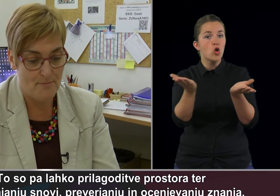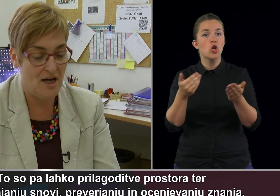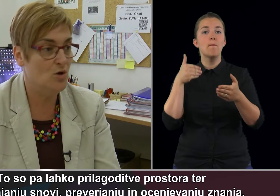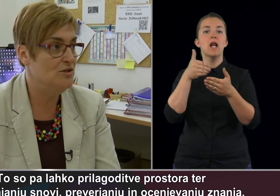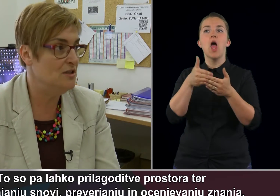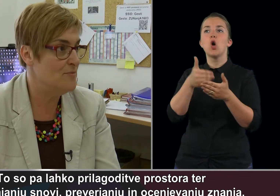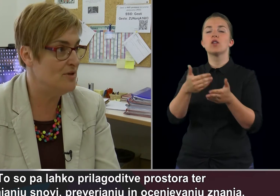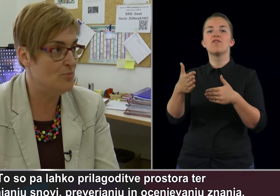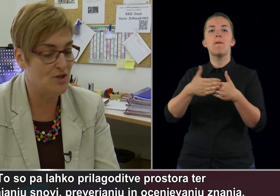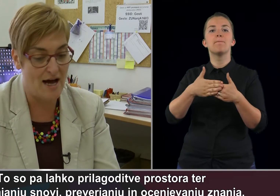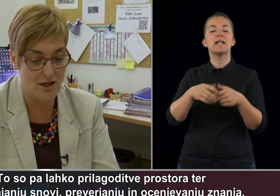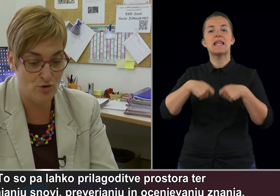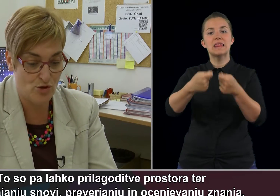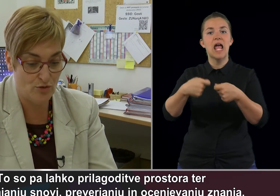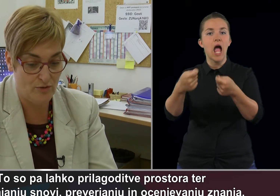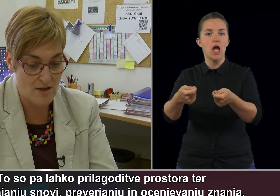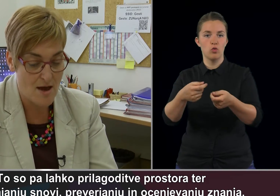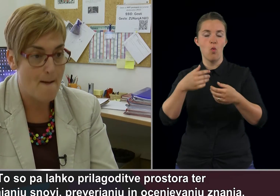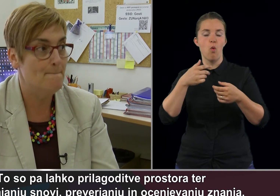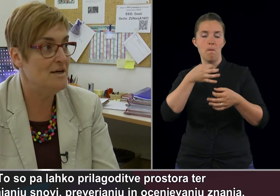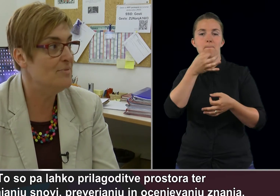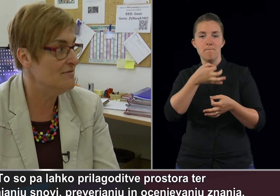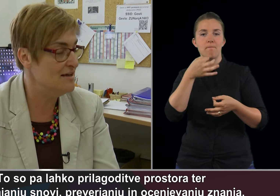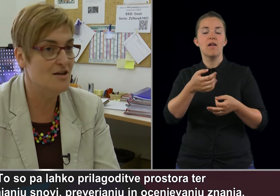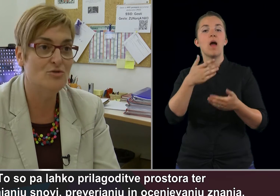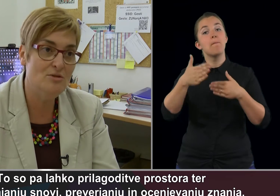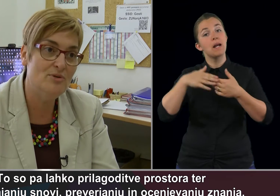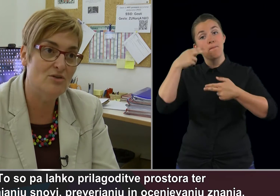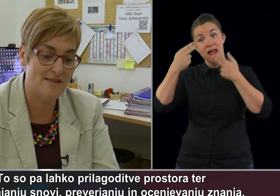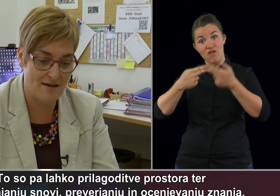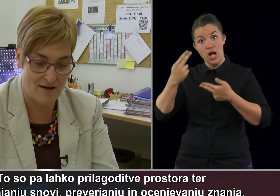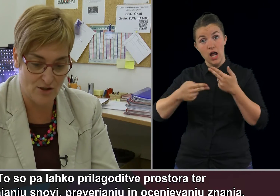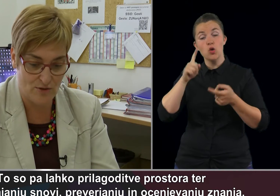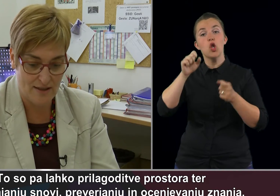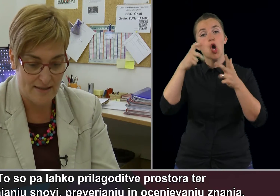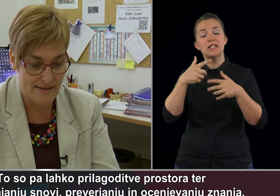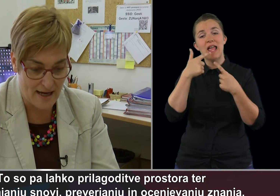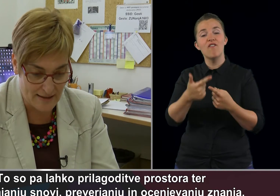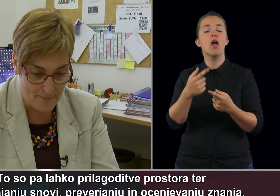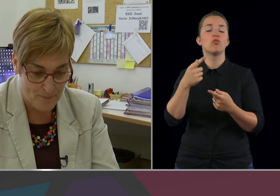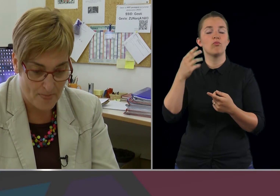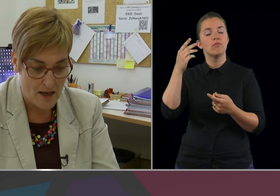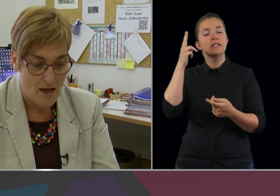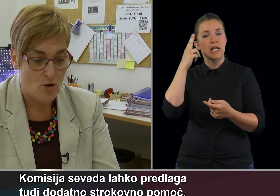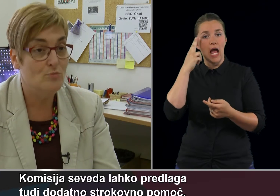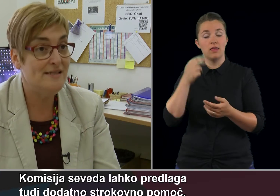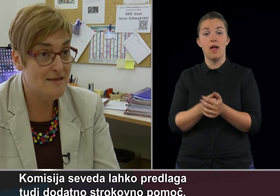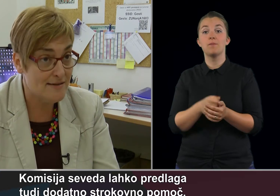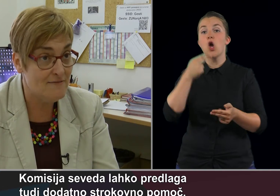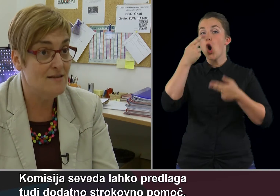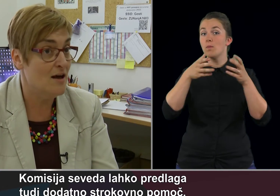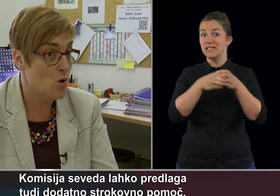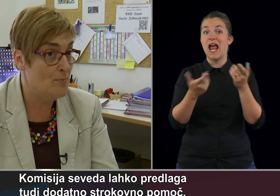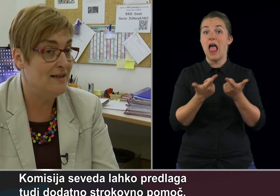prostora, prilagoditve pri podajanju snovi, pri preverjanju in pri ocenjevanju znanja.